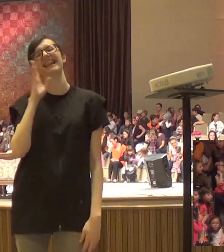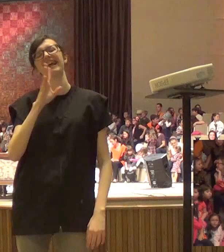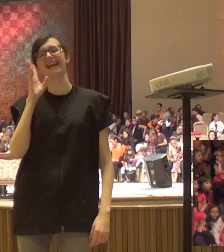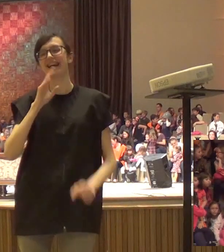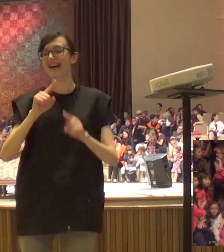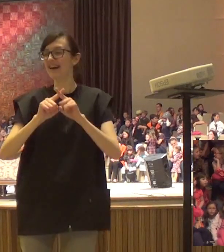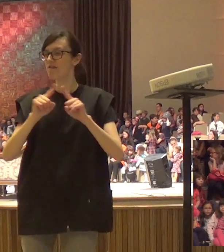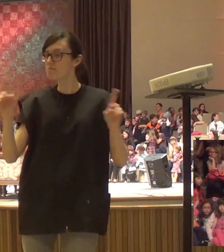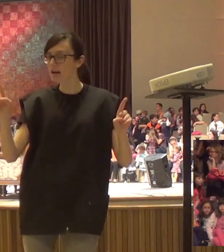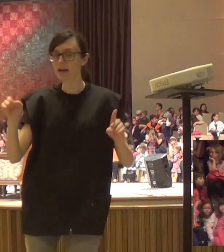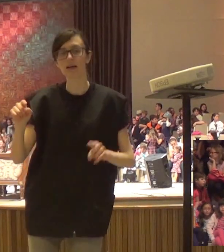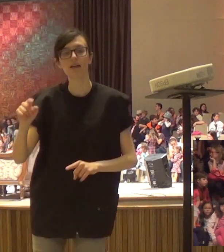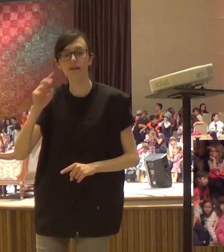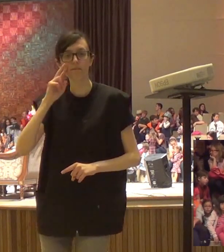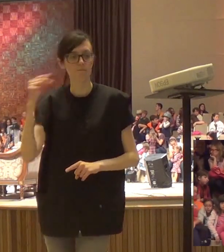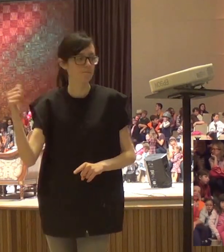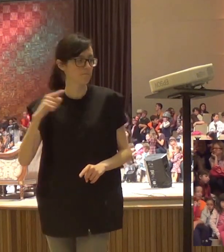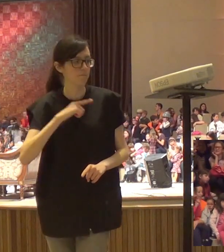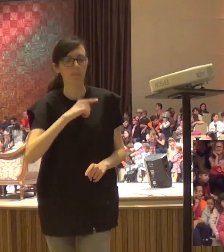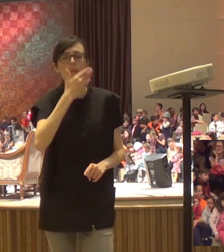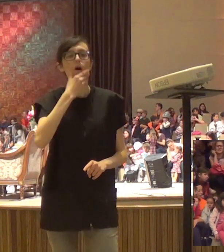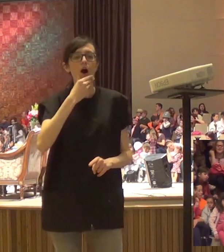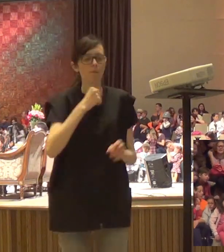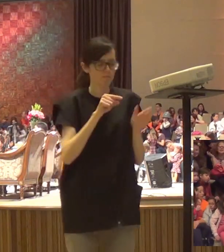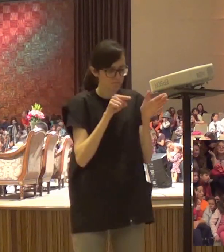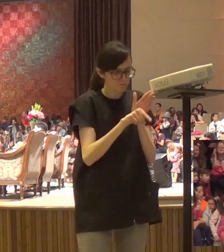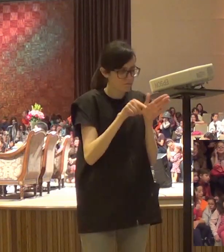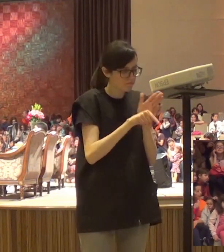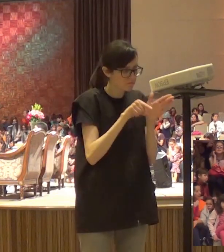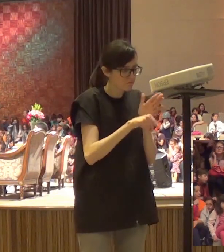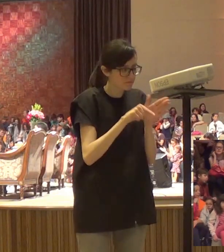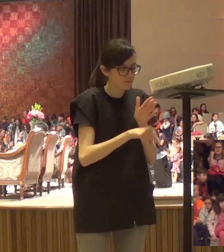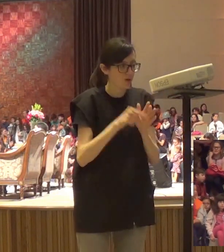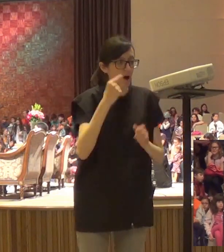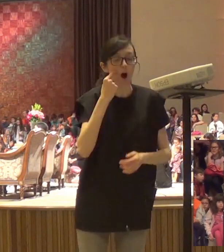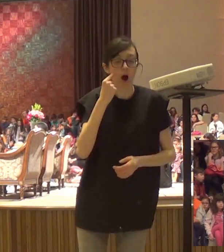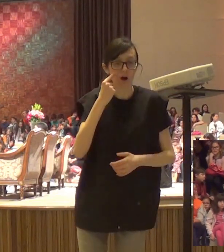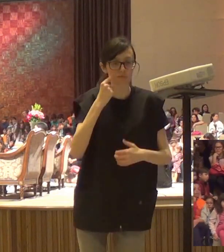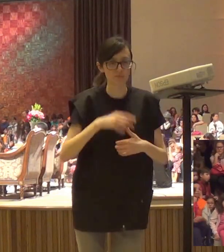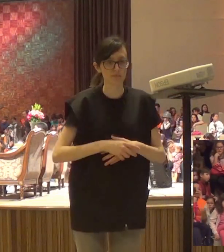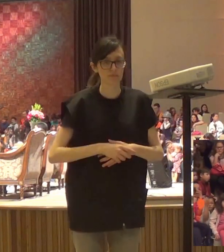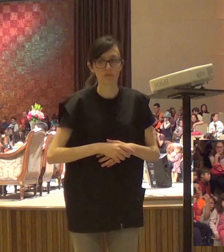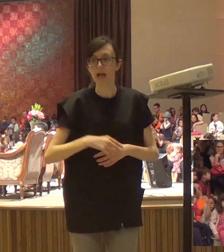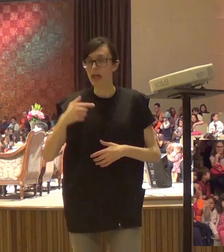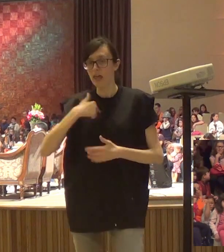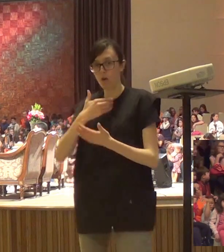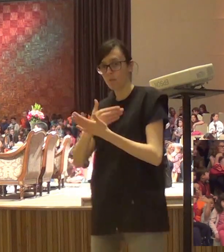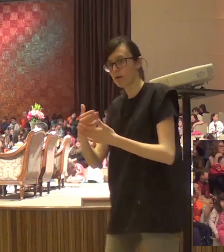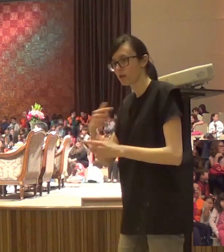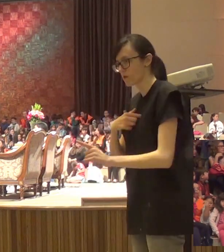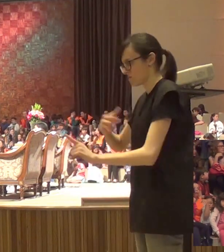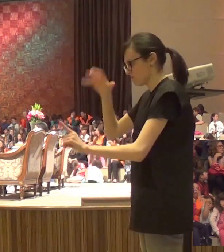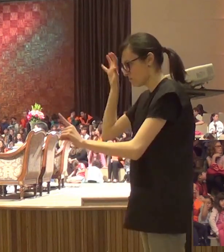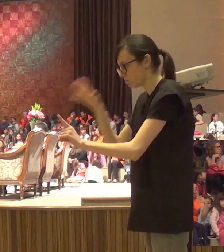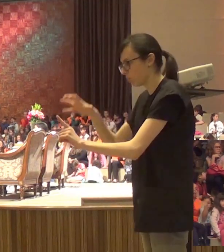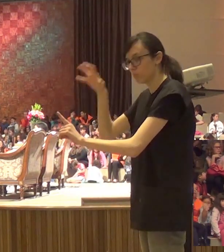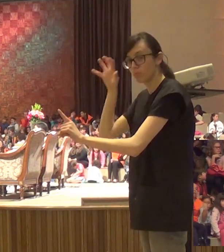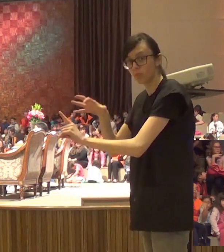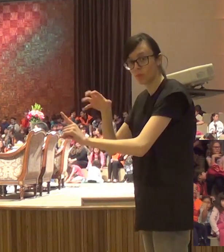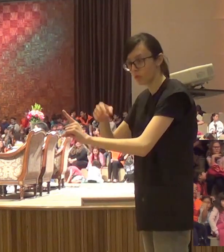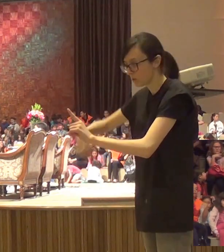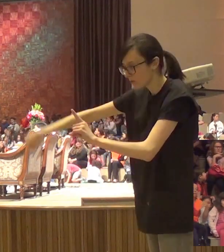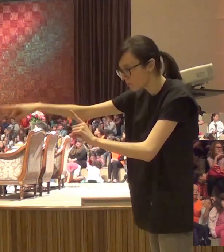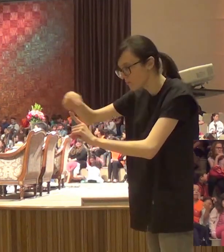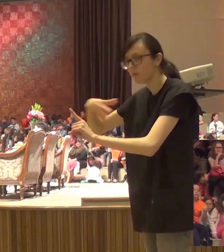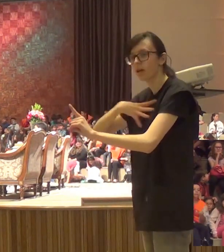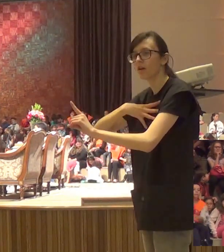irmãos, olha só o que diz aqui George Barna nessa citação incrível. Ele diz assim, olha. O